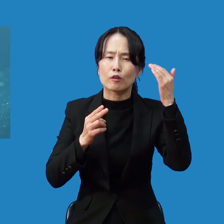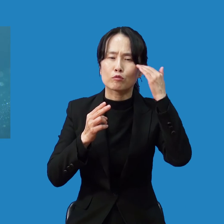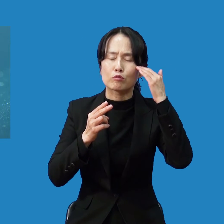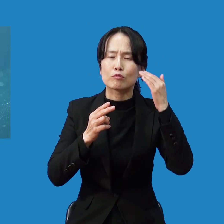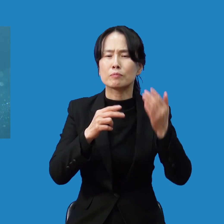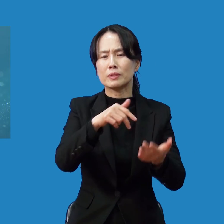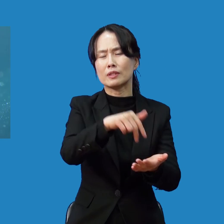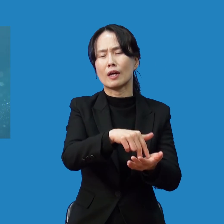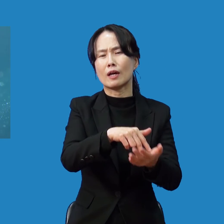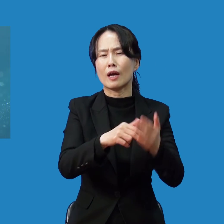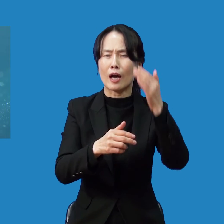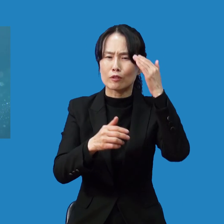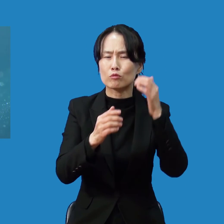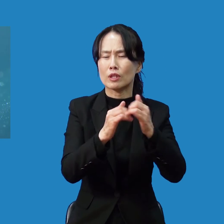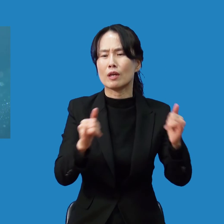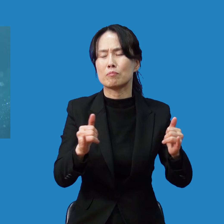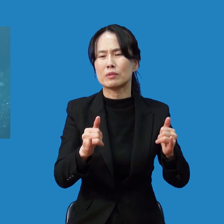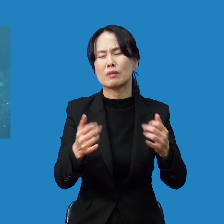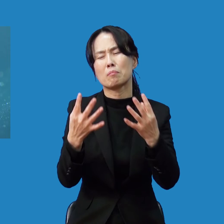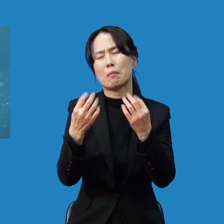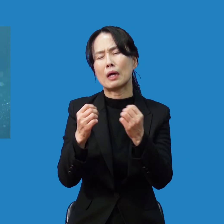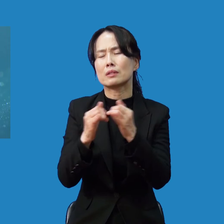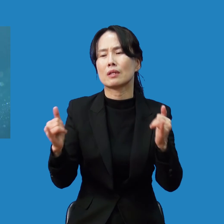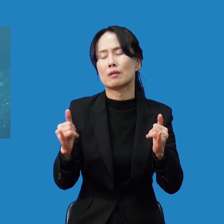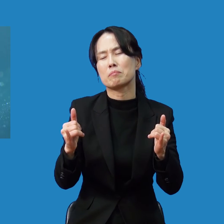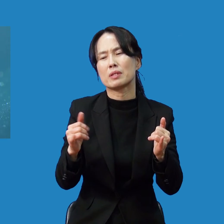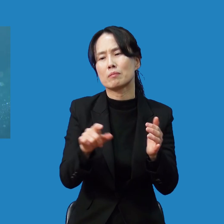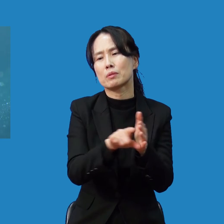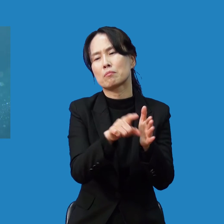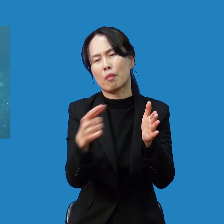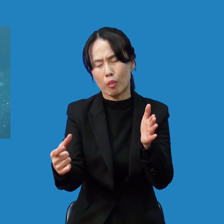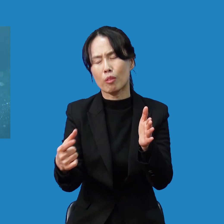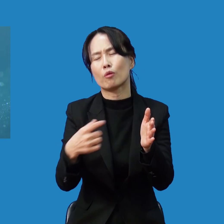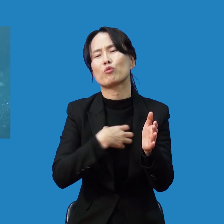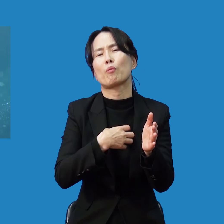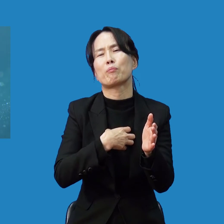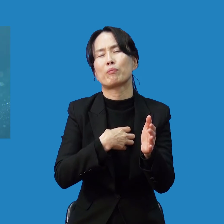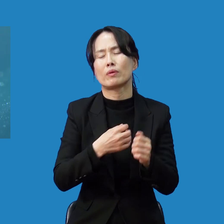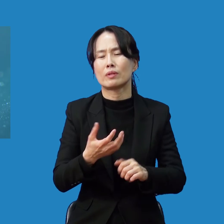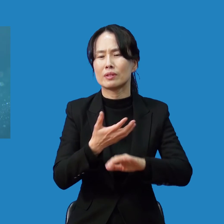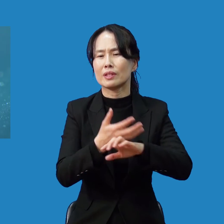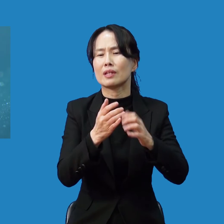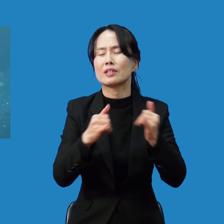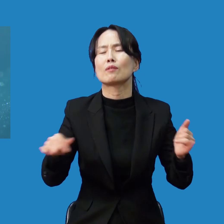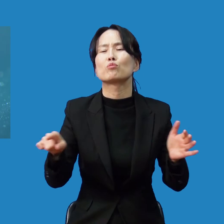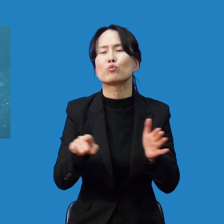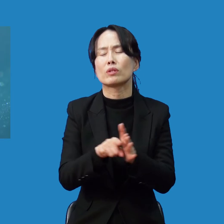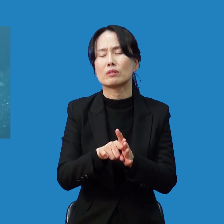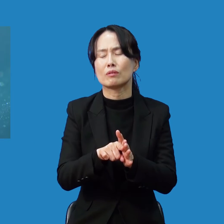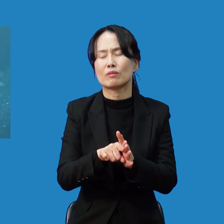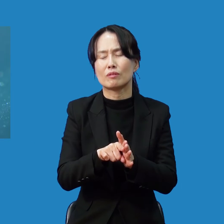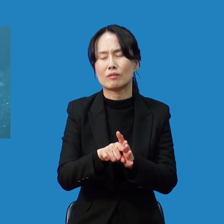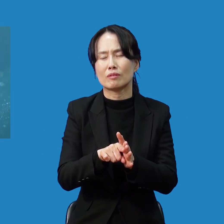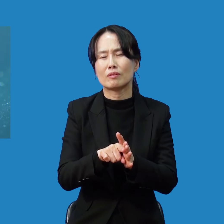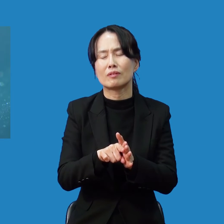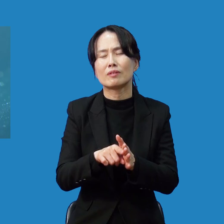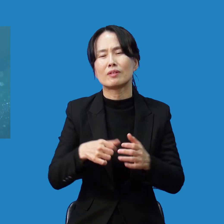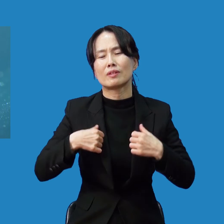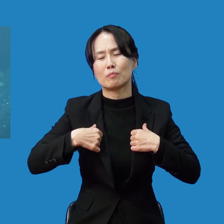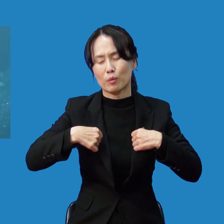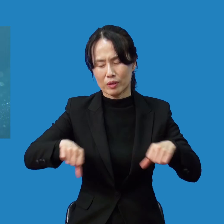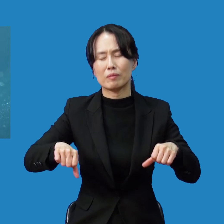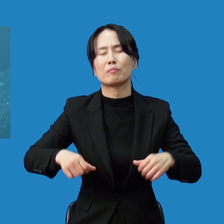들겠습니까? 그러니까 하면 안 됩니다. 다른 사람을 위해서 하면 안 됩니다. 그리고 담배는 다른